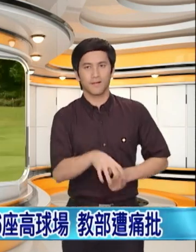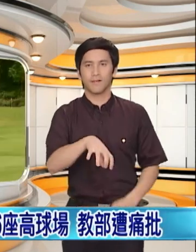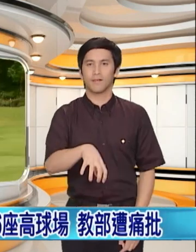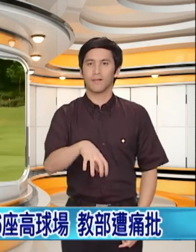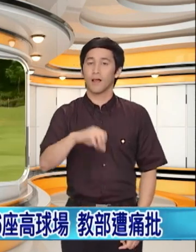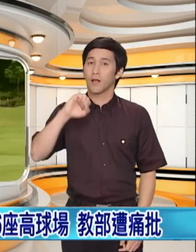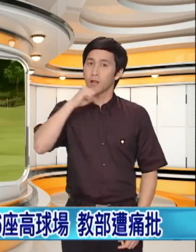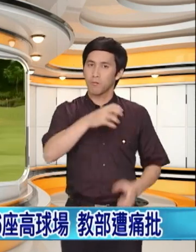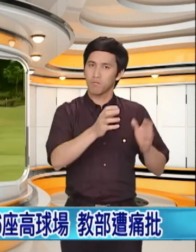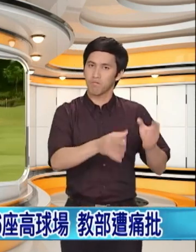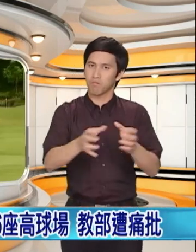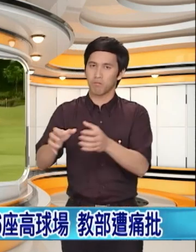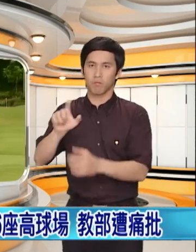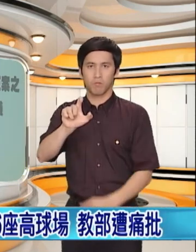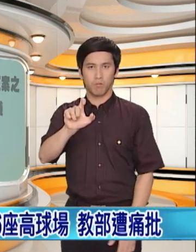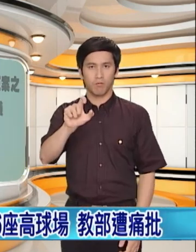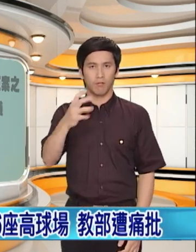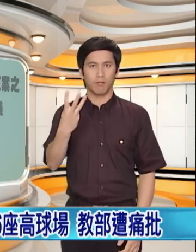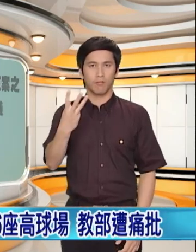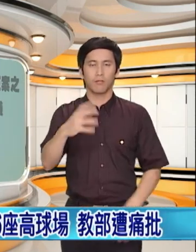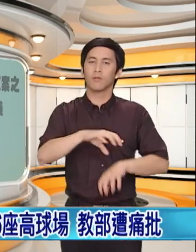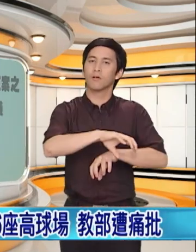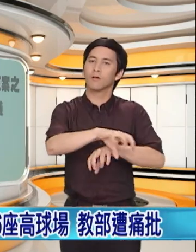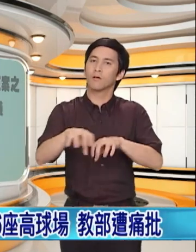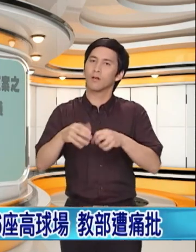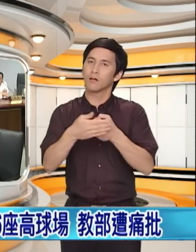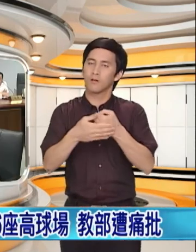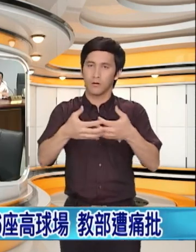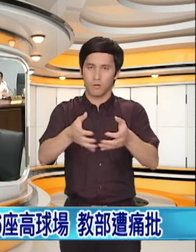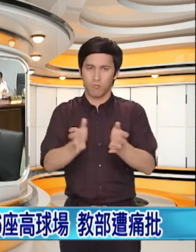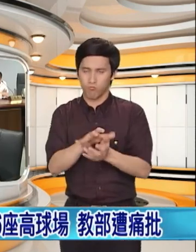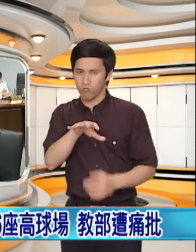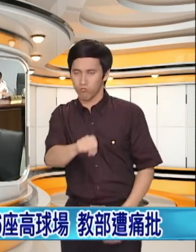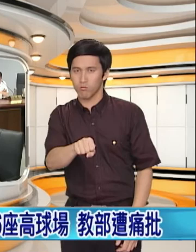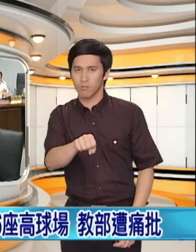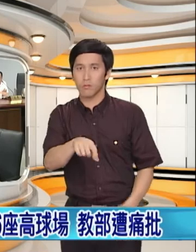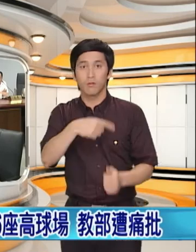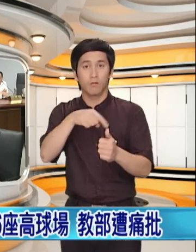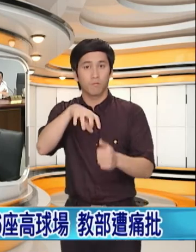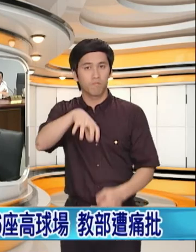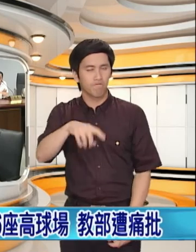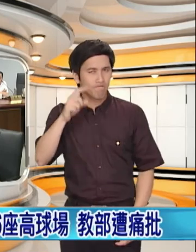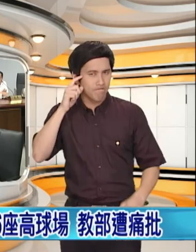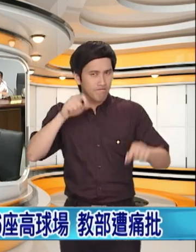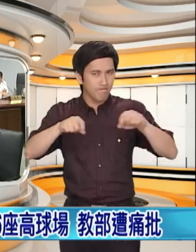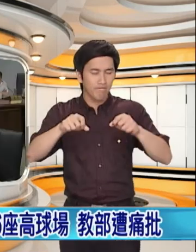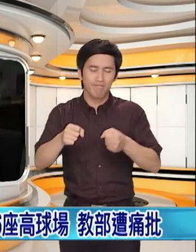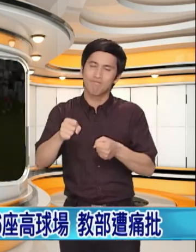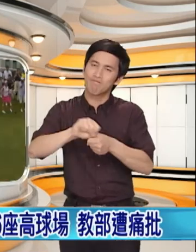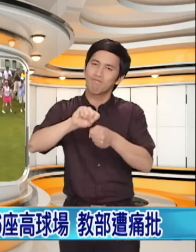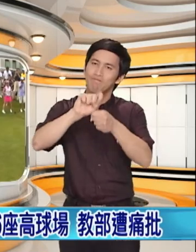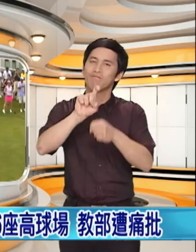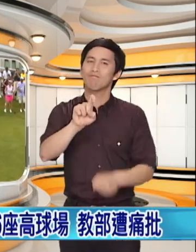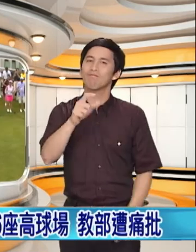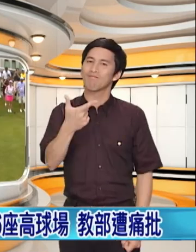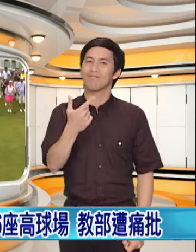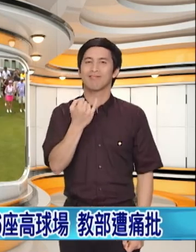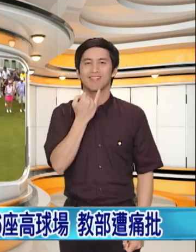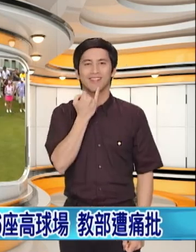目前，台湾已经有63座高尔夫球场。环保团体指出，根据教育部的评估，还可